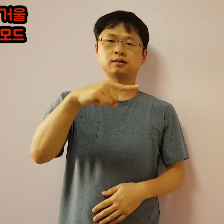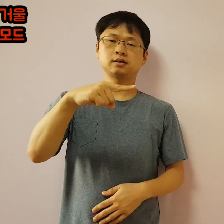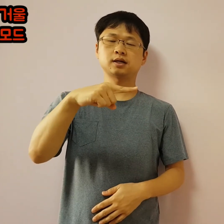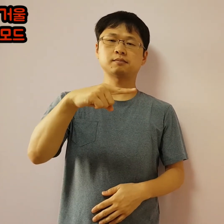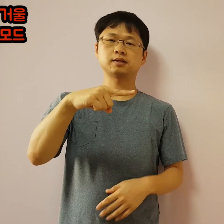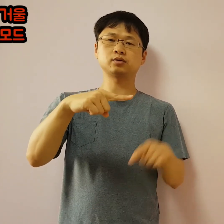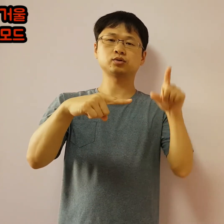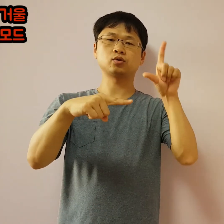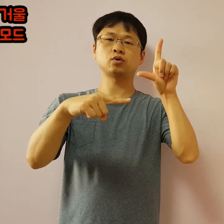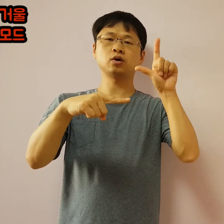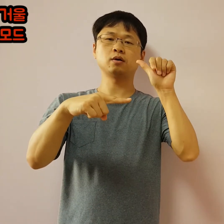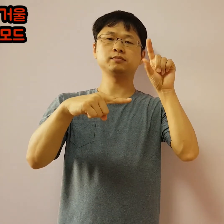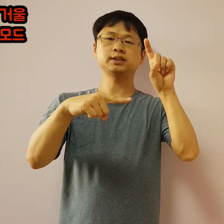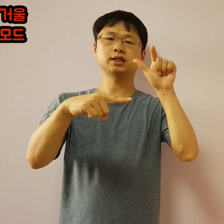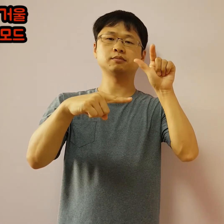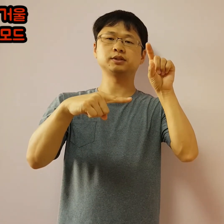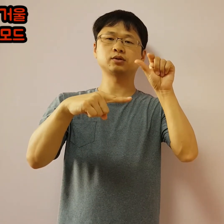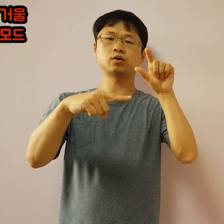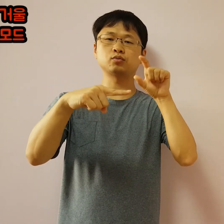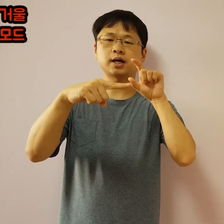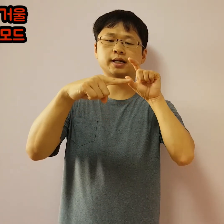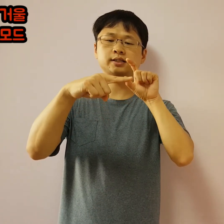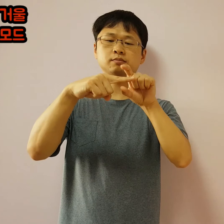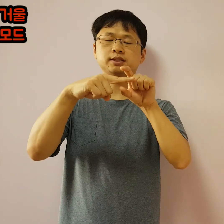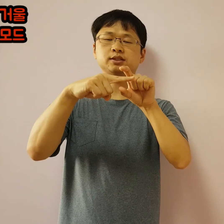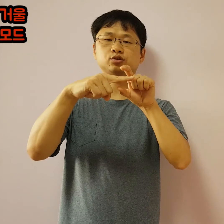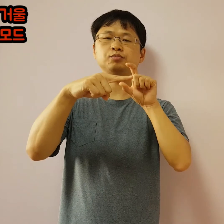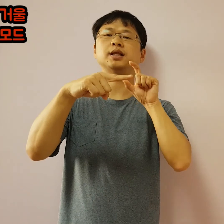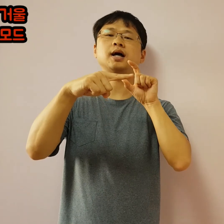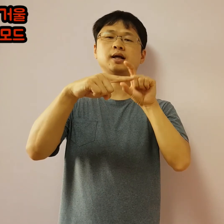가로막대기를 하나 만들어주고 엄지와 검지로 위아래 점을 찍어줍니다.